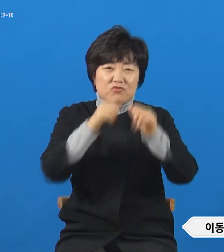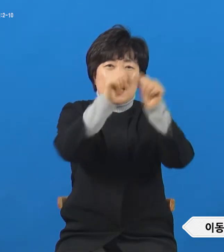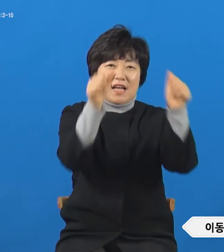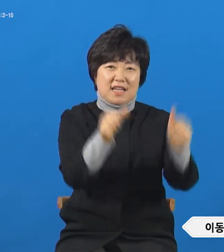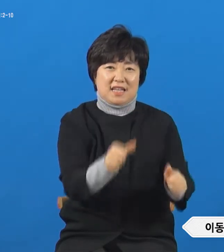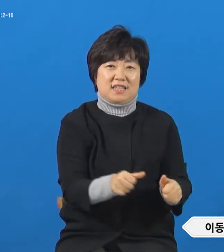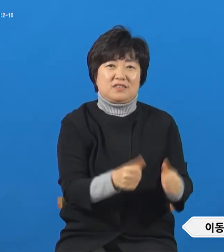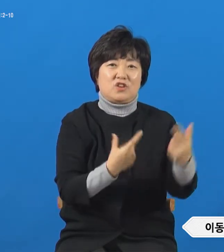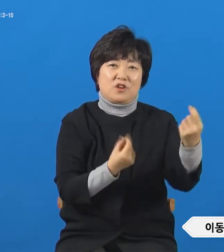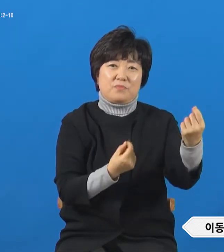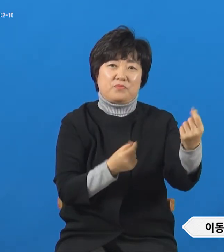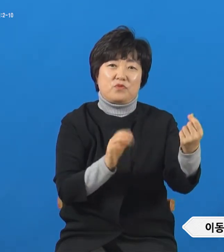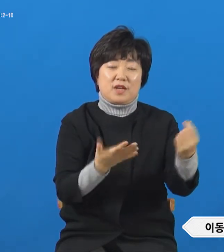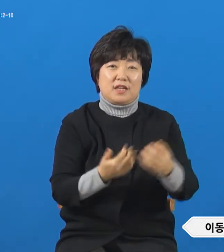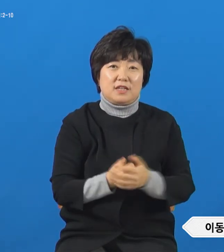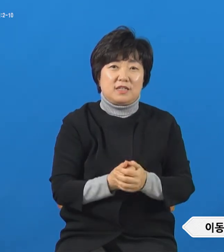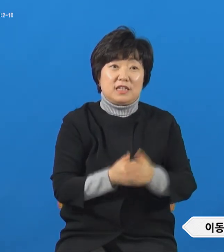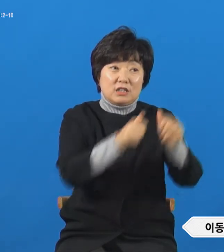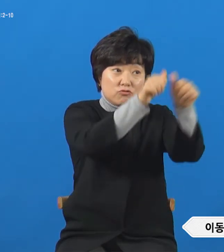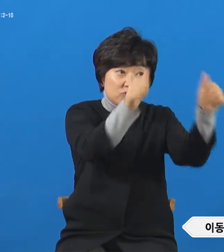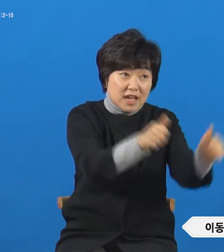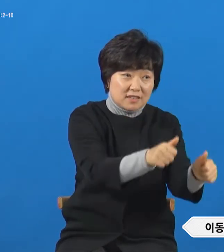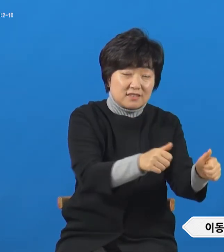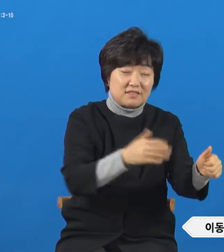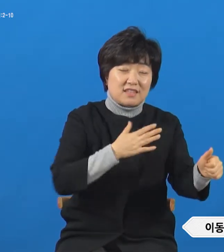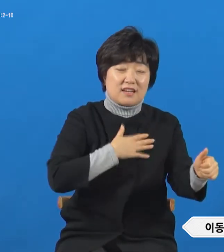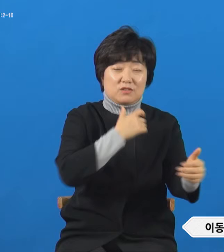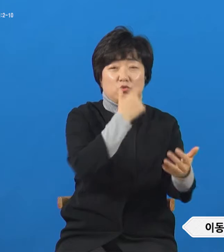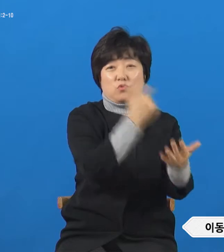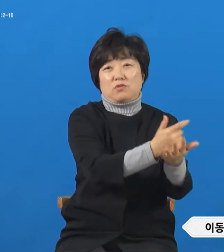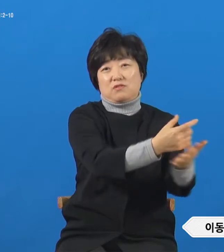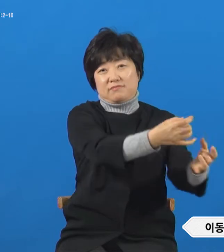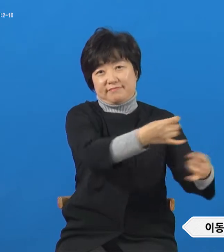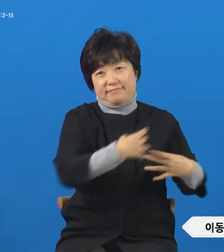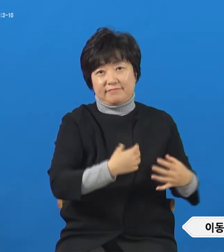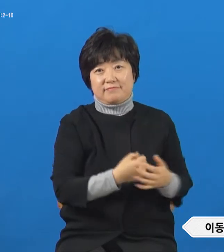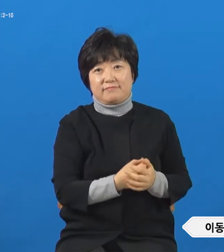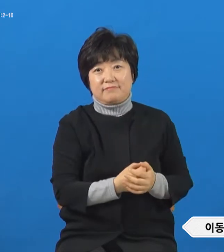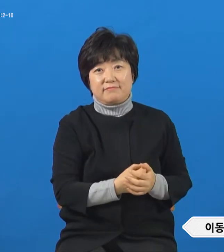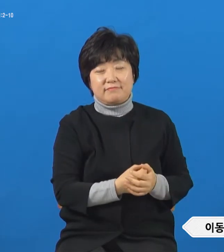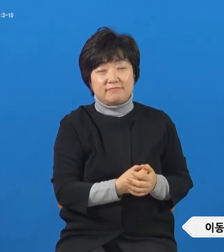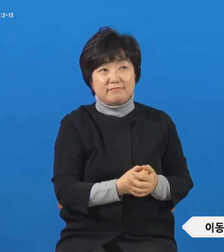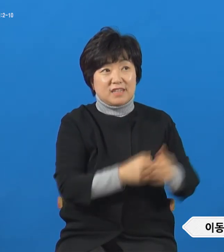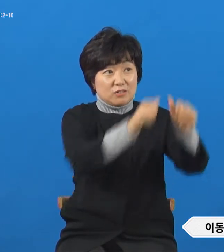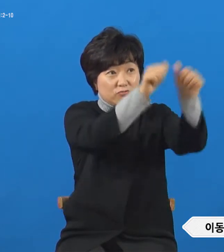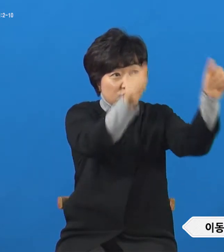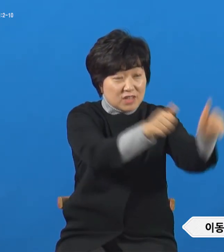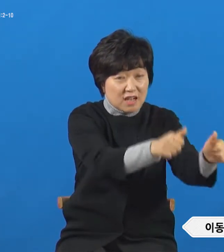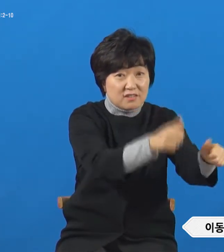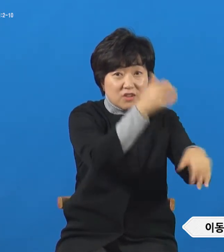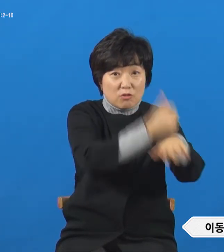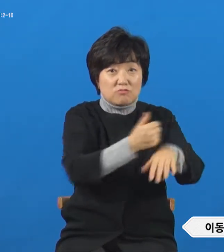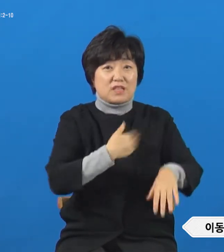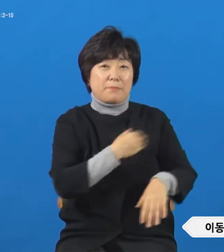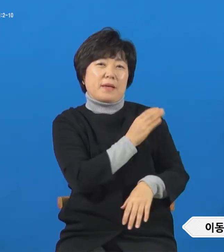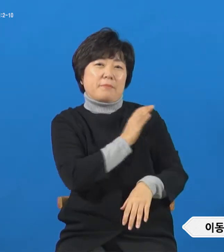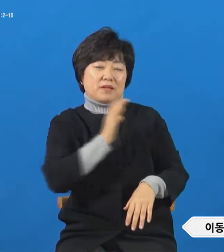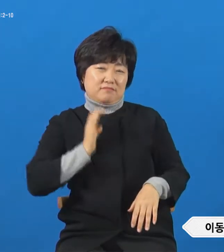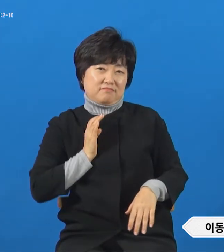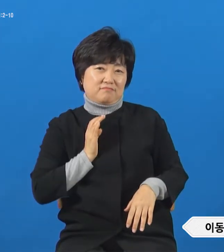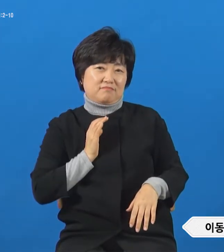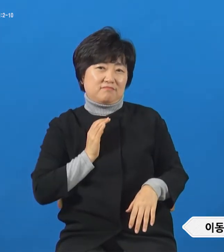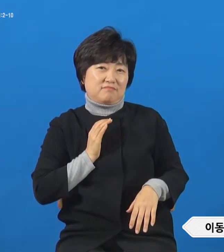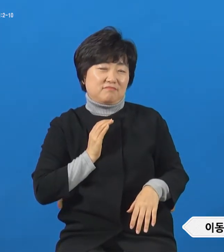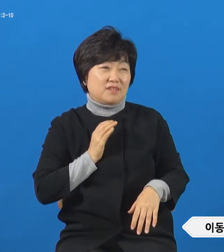수도 있습니다. 우상은 우리를 속이는 것입니다. 우상은 우리를 배반합니다.